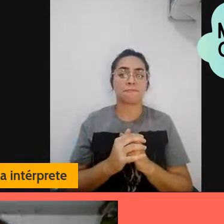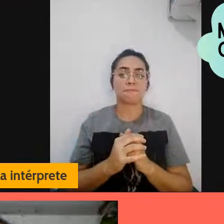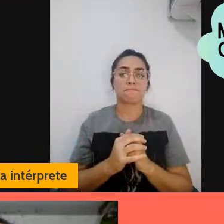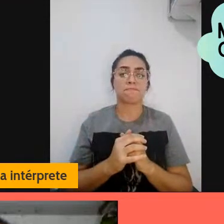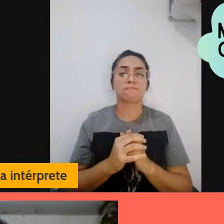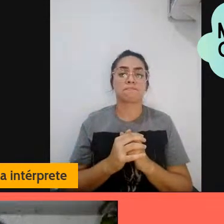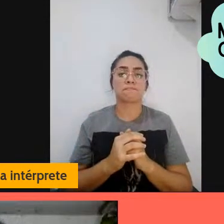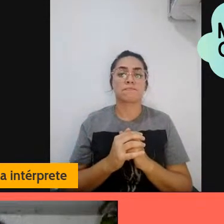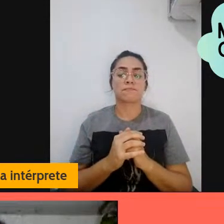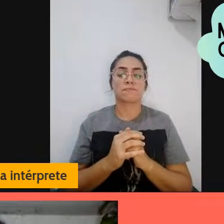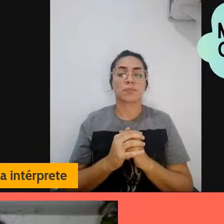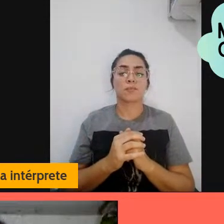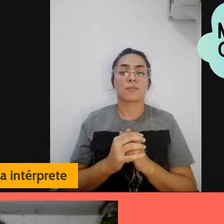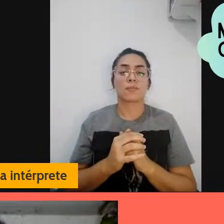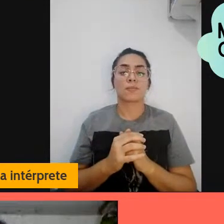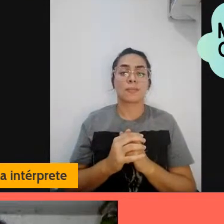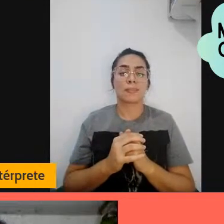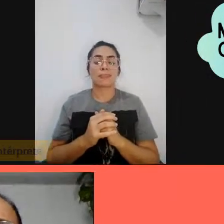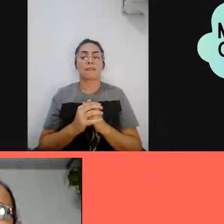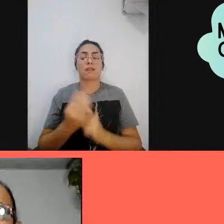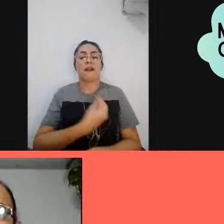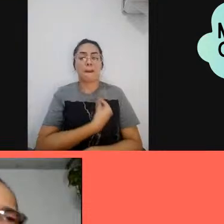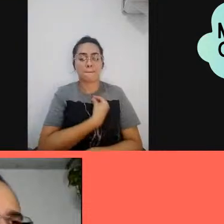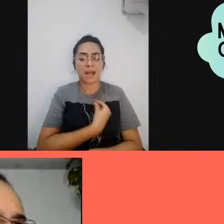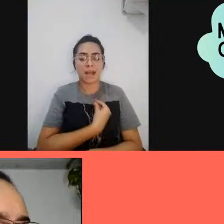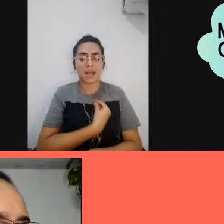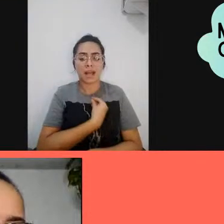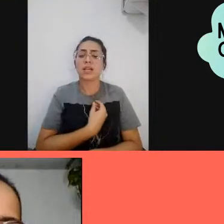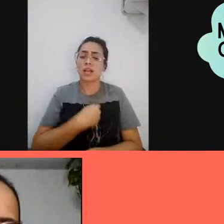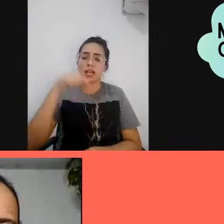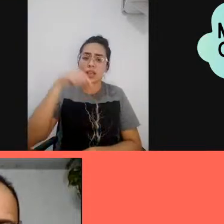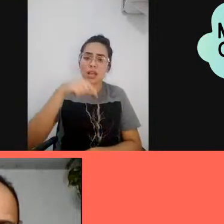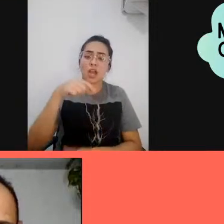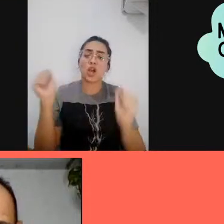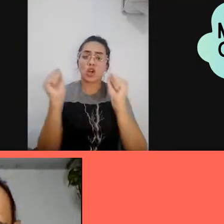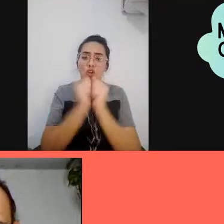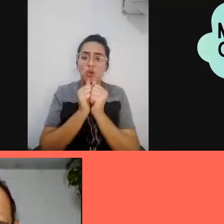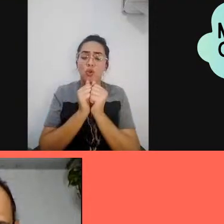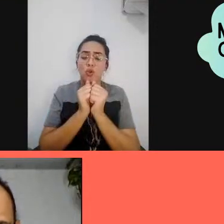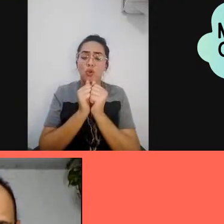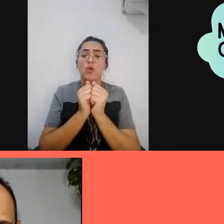Que se faz presente aqui conosco, que está na sua